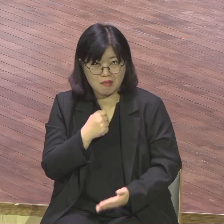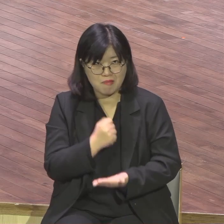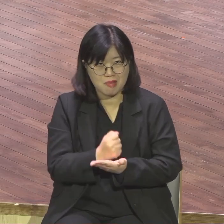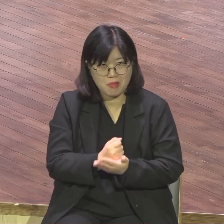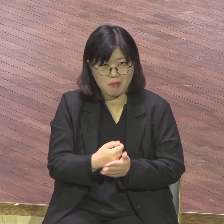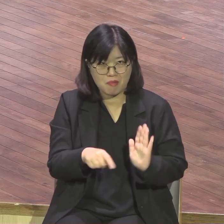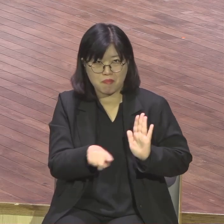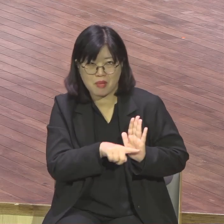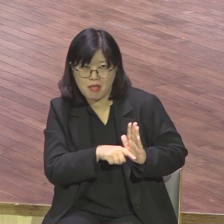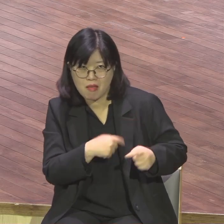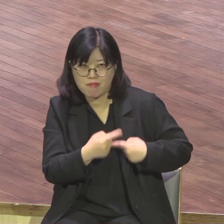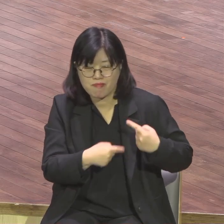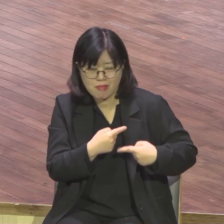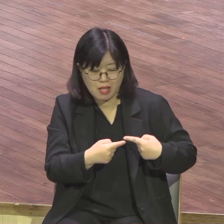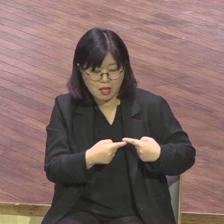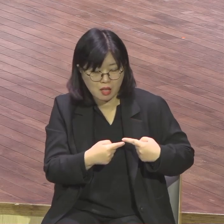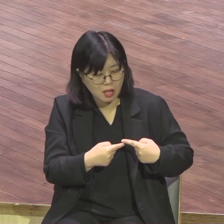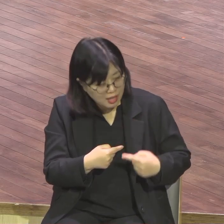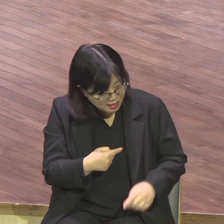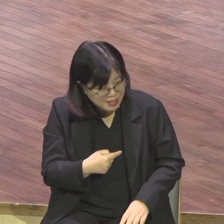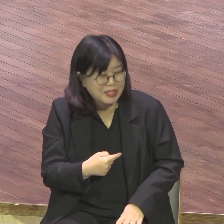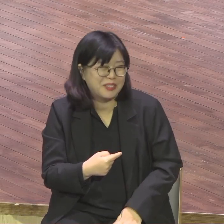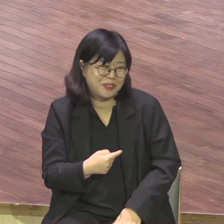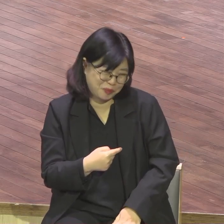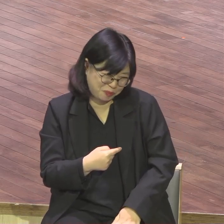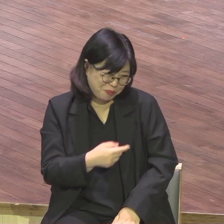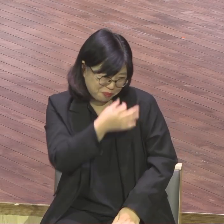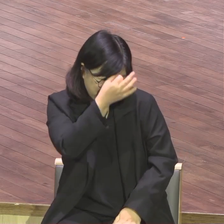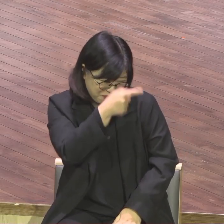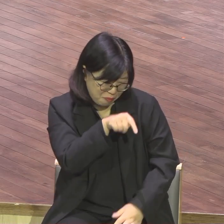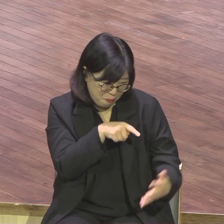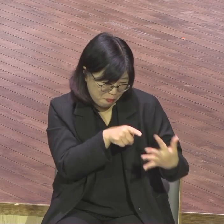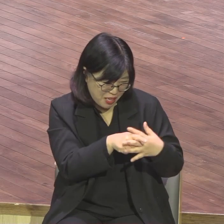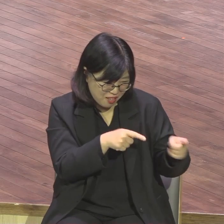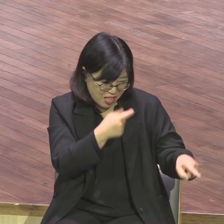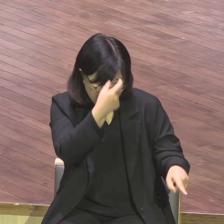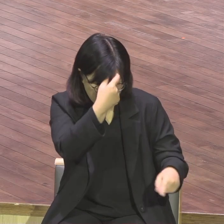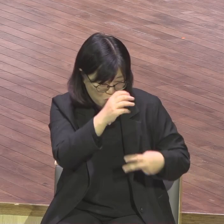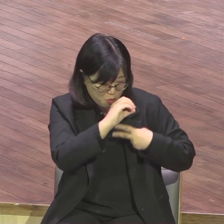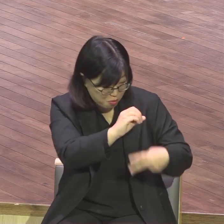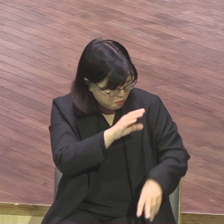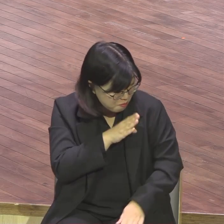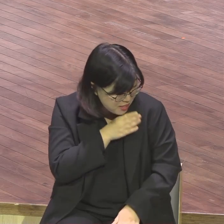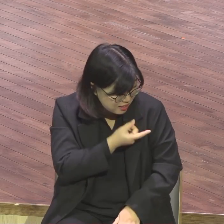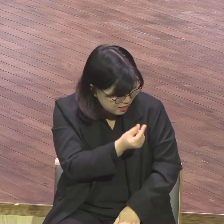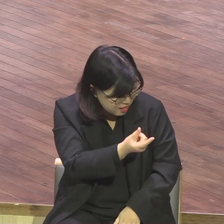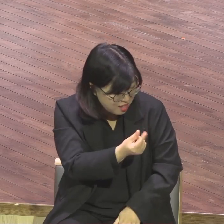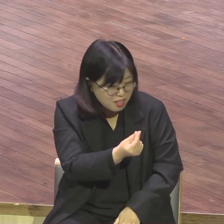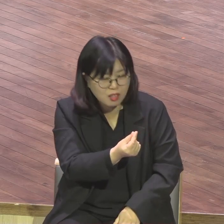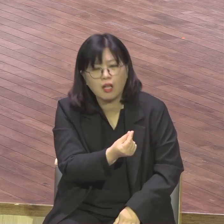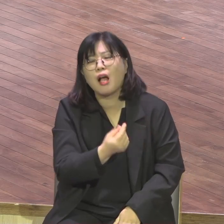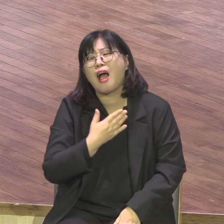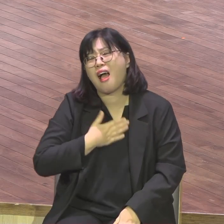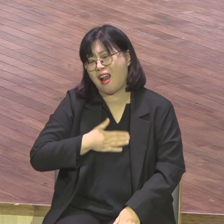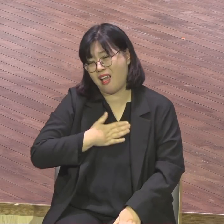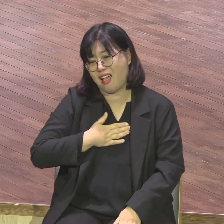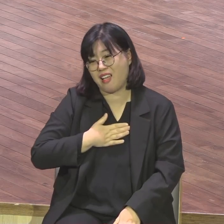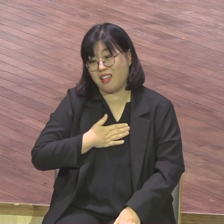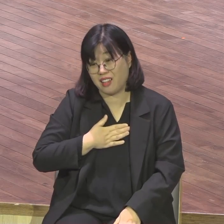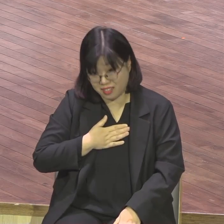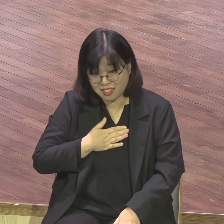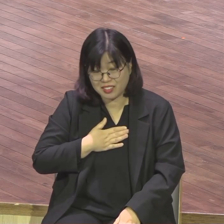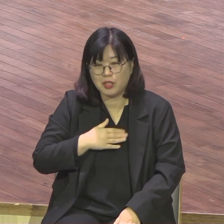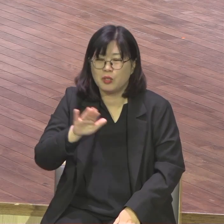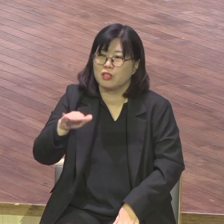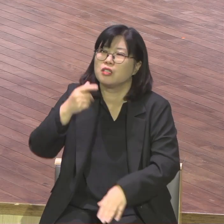기도하기 때문에. 기도하는 사람은 난 미워하지 않습니다. 미워하면 하나님이 너 가서 화해하고 와. 나 너 기도 못 들어. 너